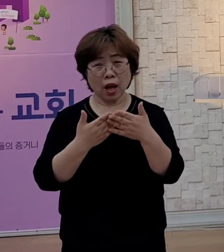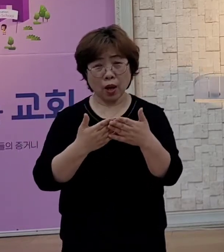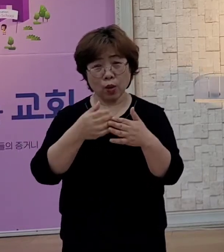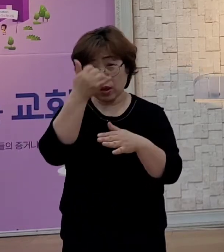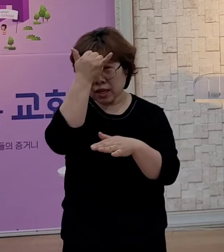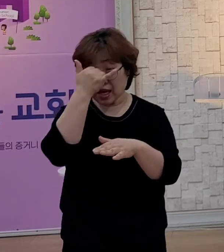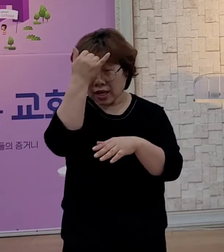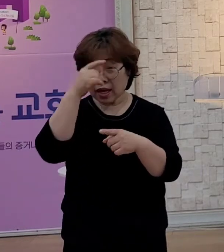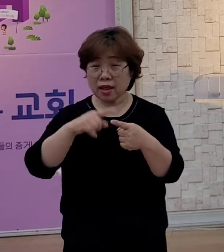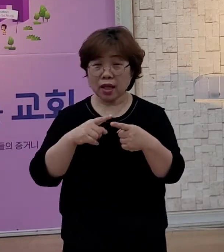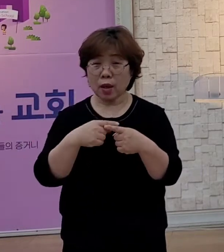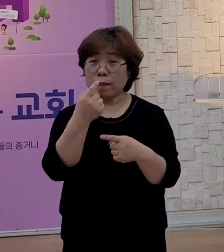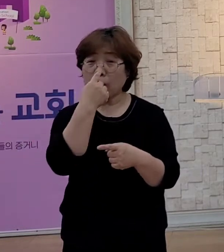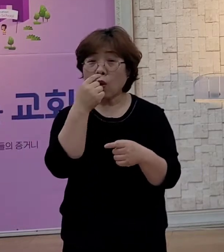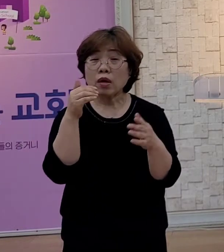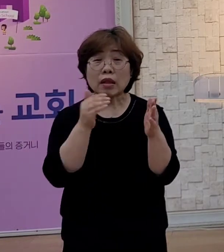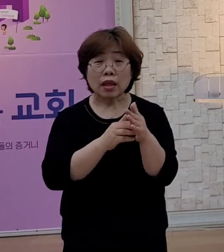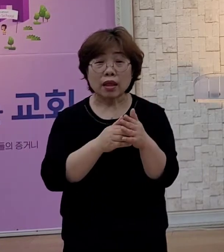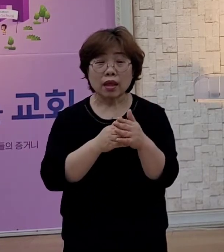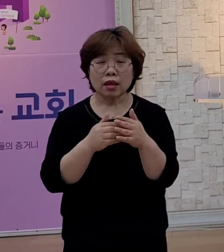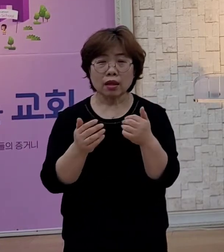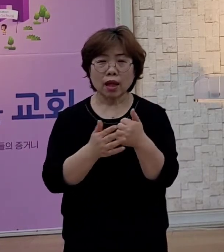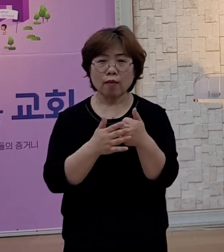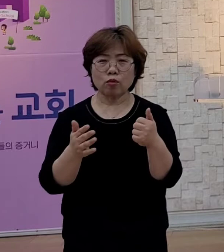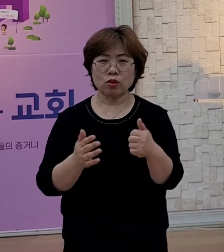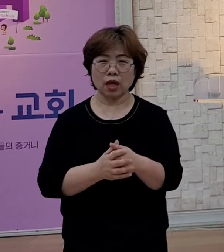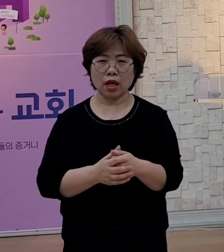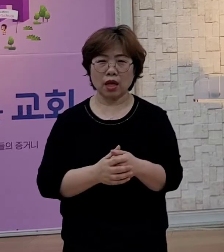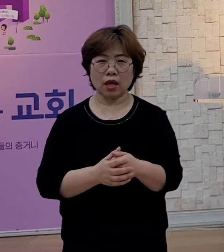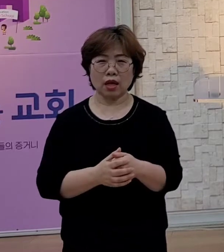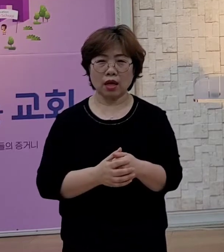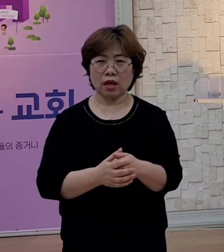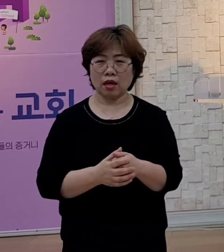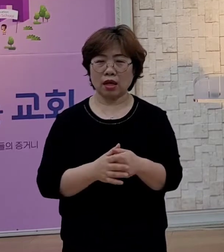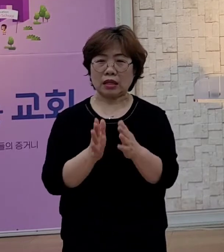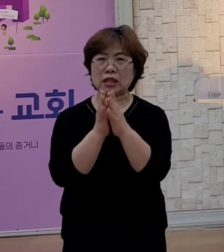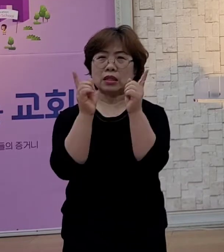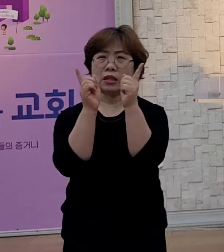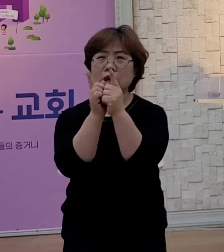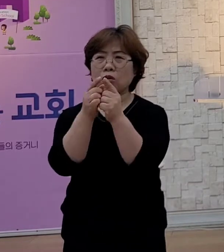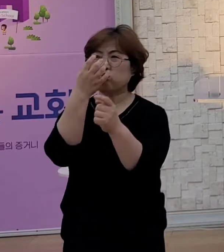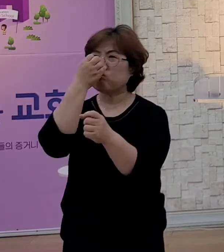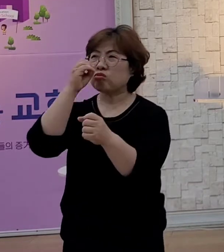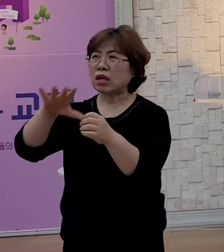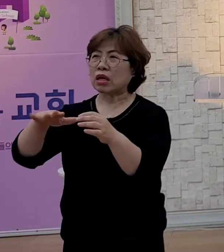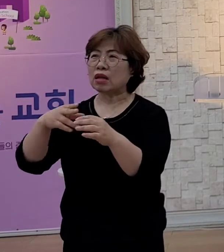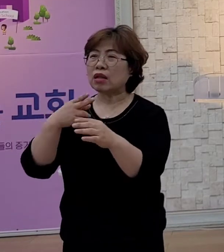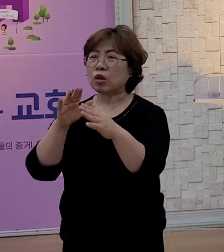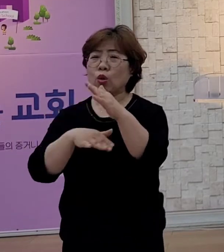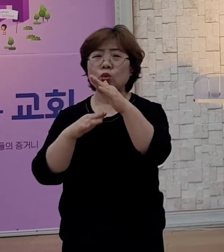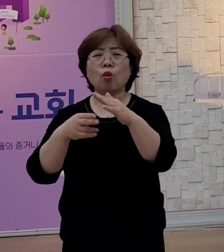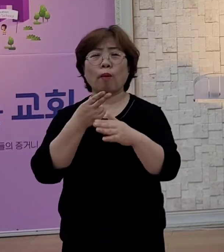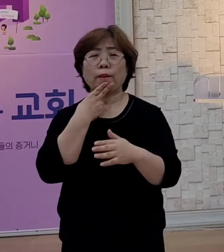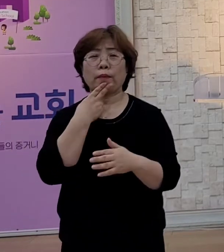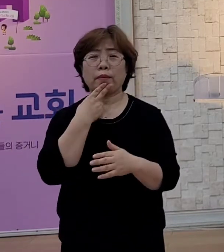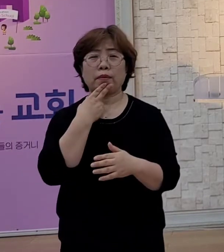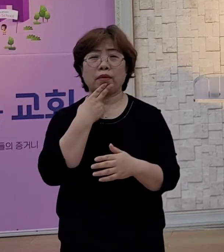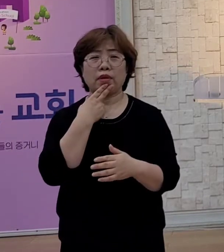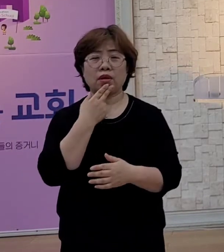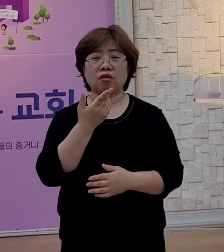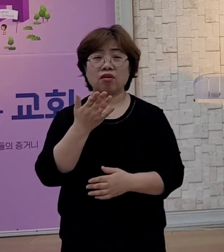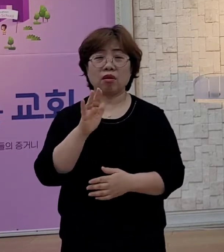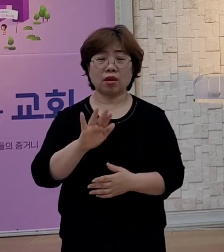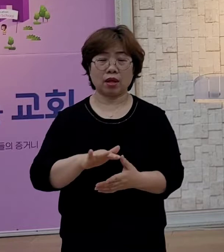않습니까? 그래서 뭐 대놓고 여기 우리 성도들 중에 누가 대놓고 사람 무시하는 사람은 저는 없다고 생각합니다.